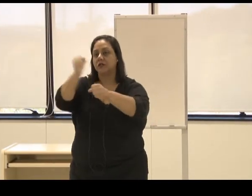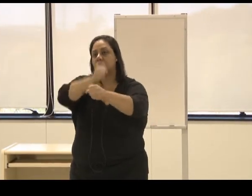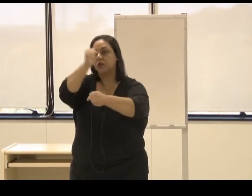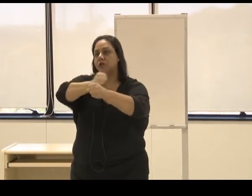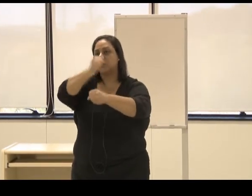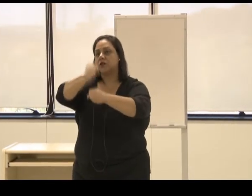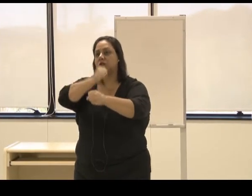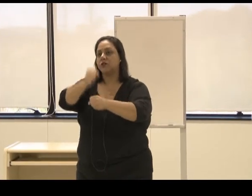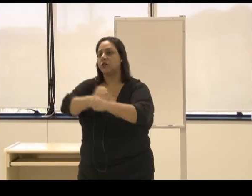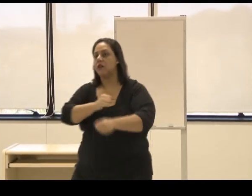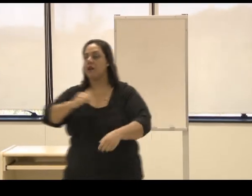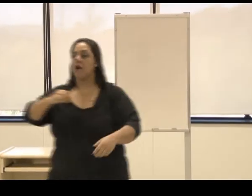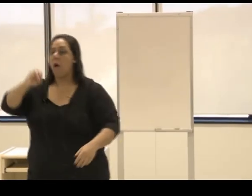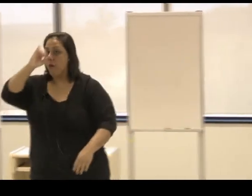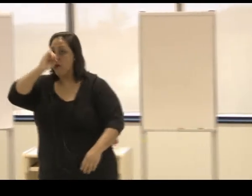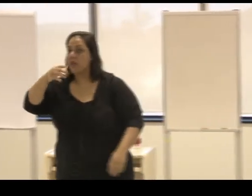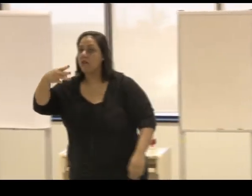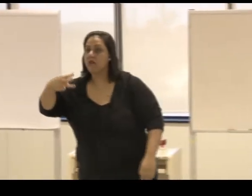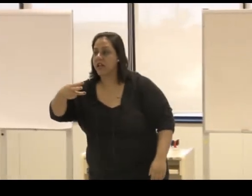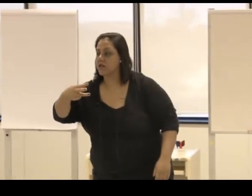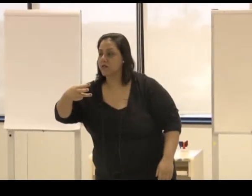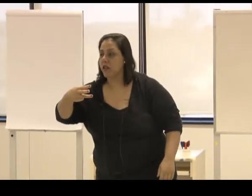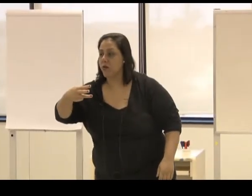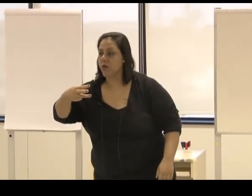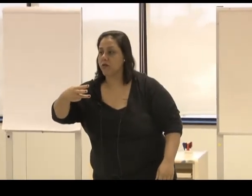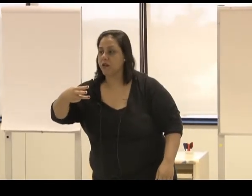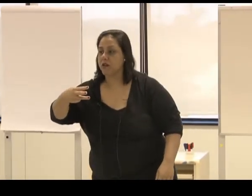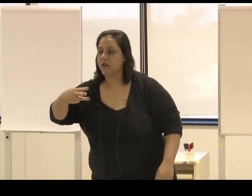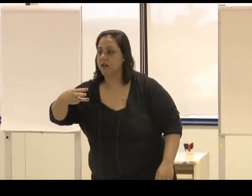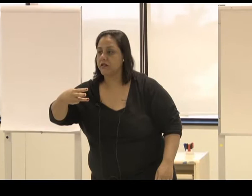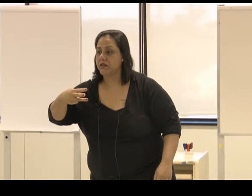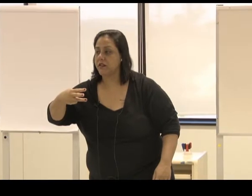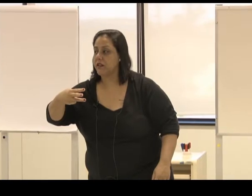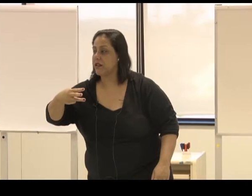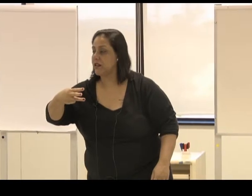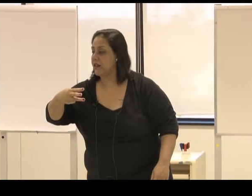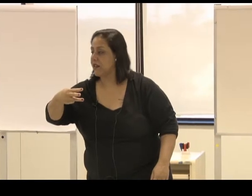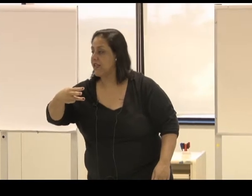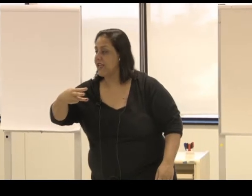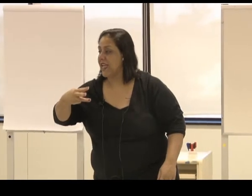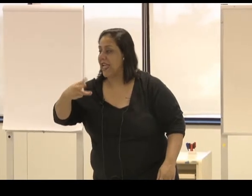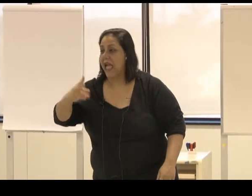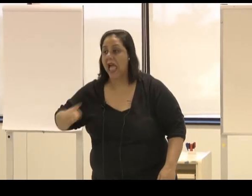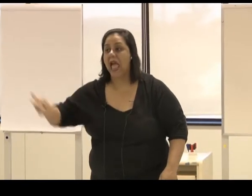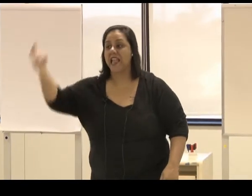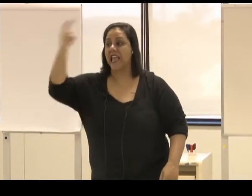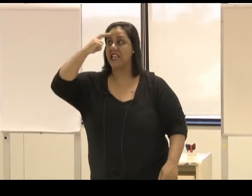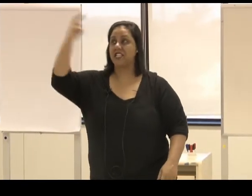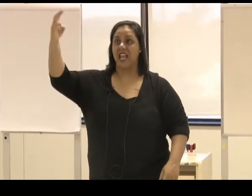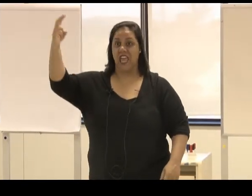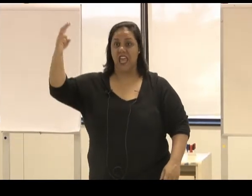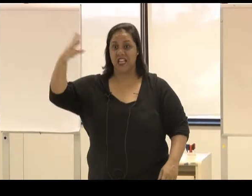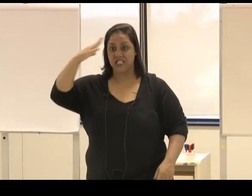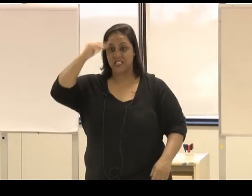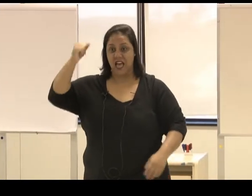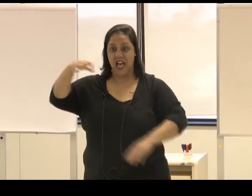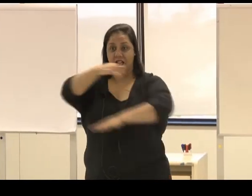constrói. Porquinho 3, eu não sei o que o porquinho 3 faz. Porquinho 3 é o que queria construir mesmo. É inteligente, sabe,